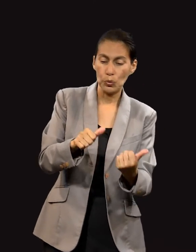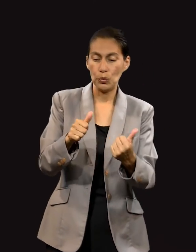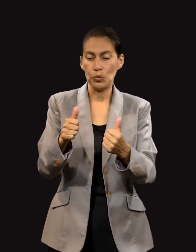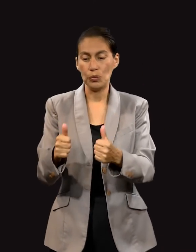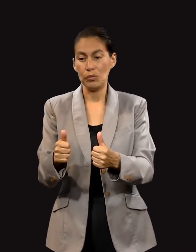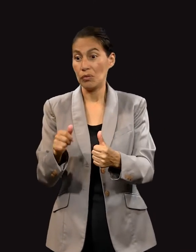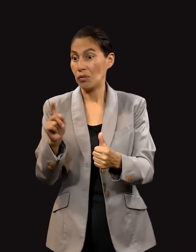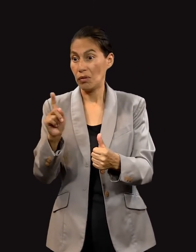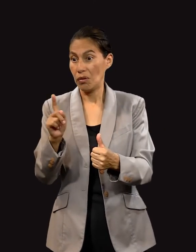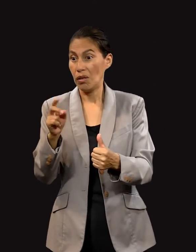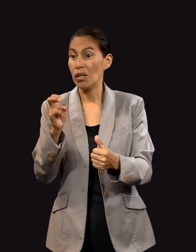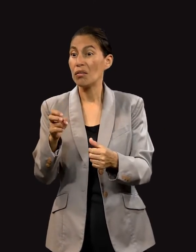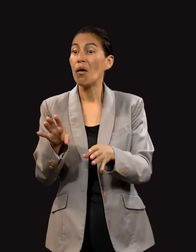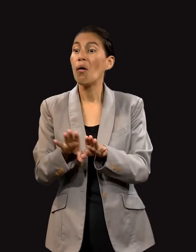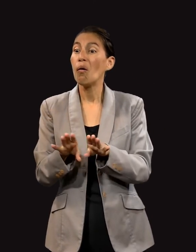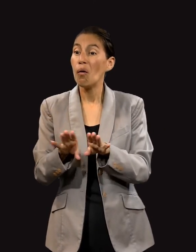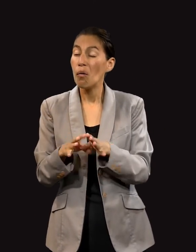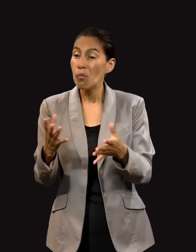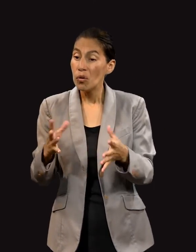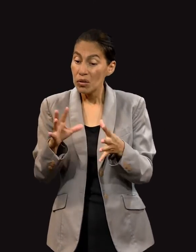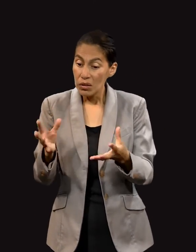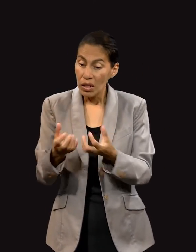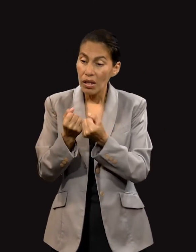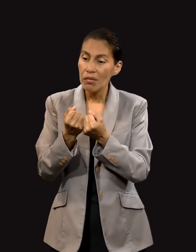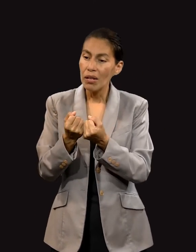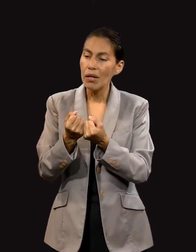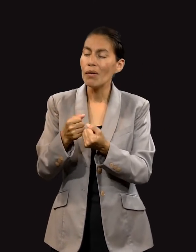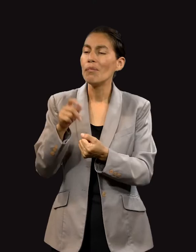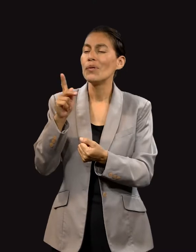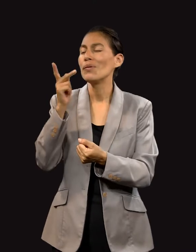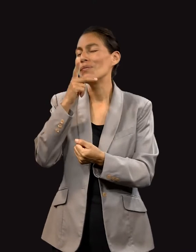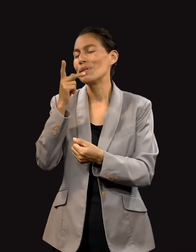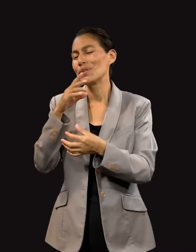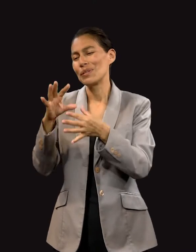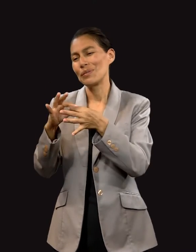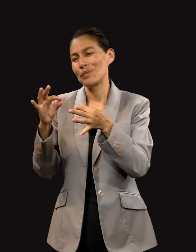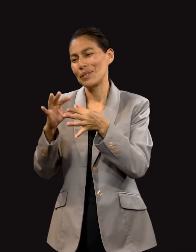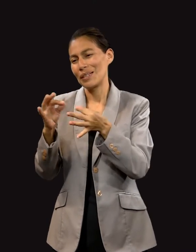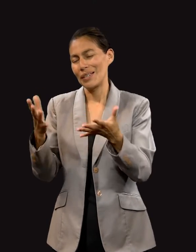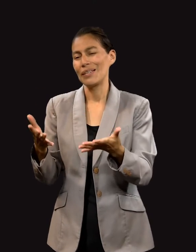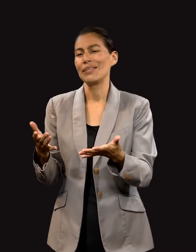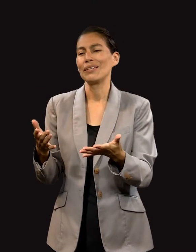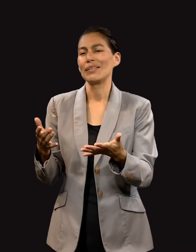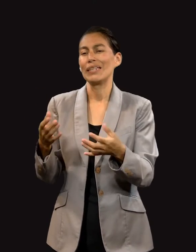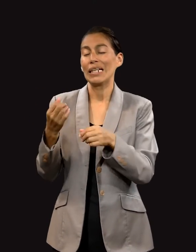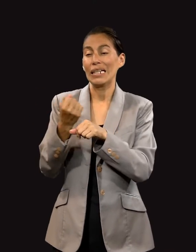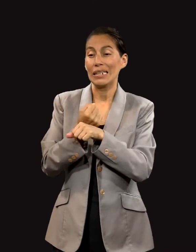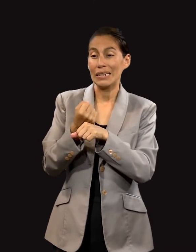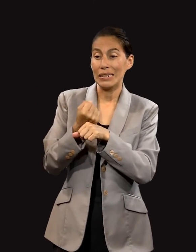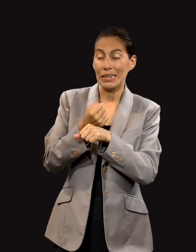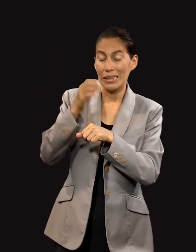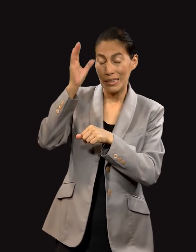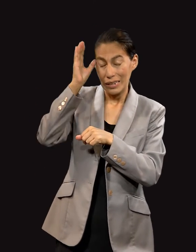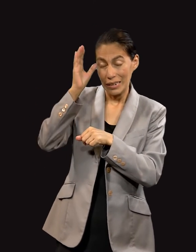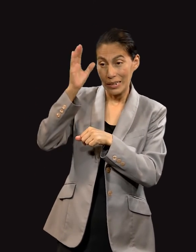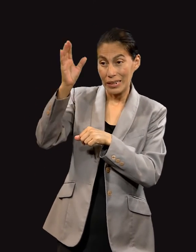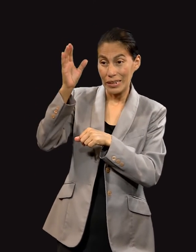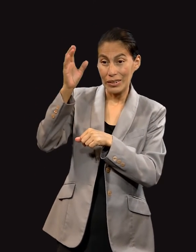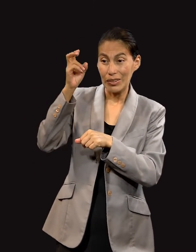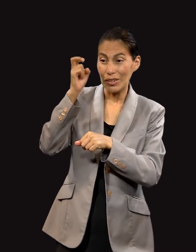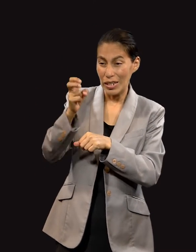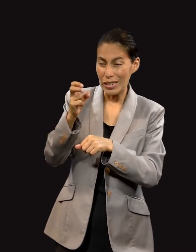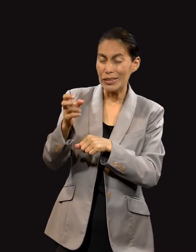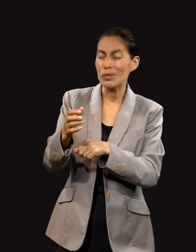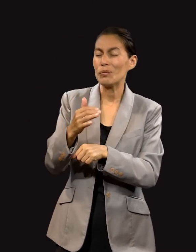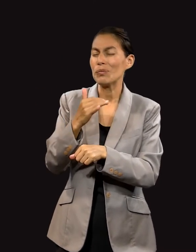dos pastores y platicaron con ella y le hicieron ver las cosas. que la sangre de Cristo es lo que realmente